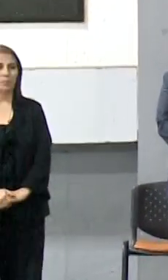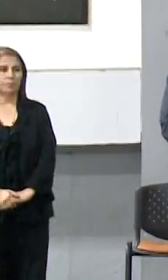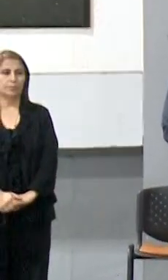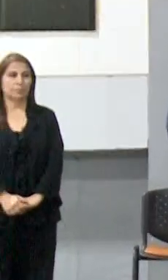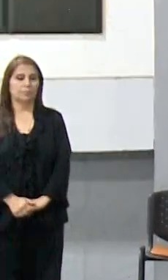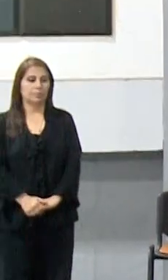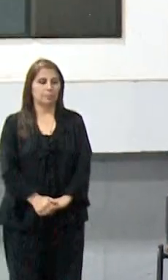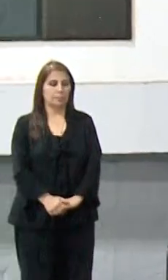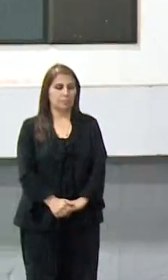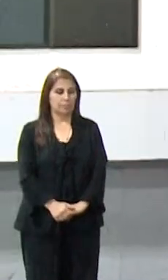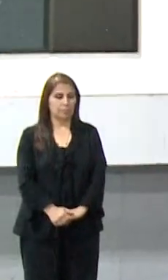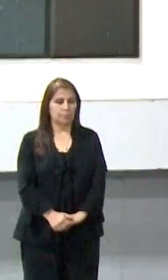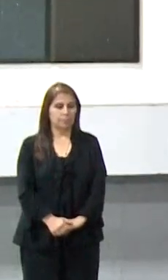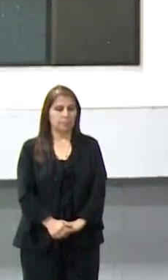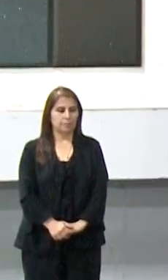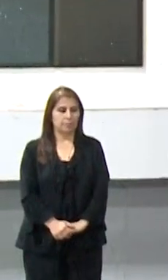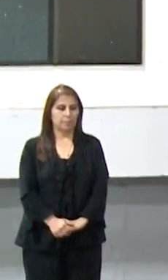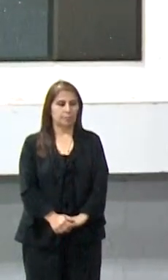sra